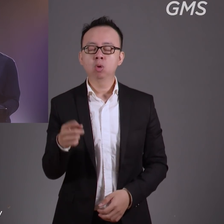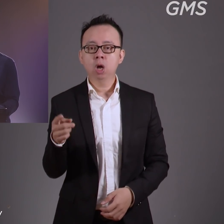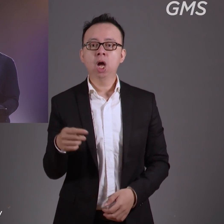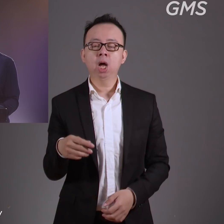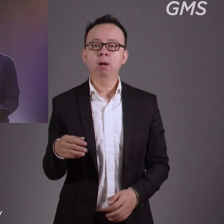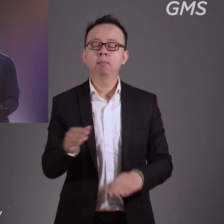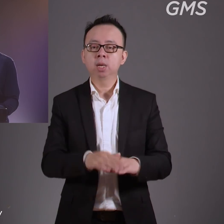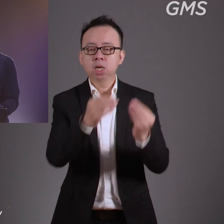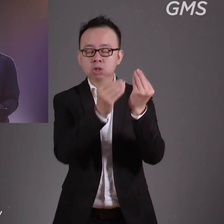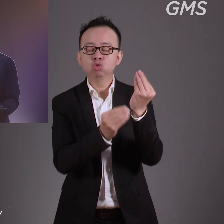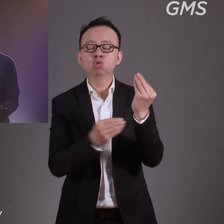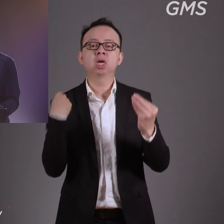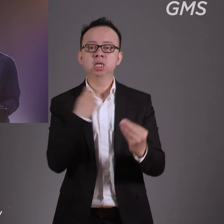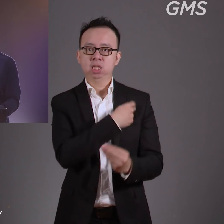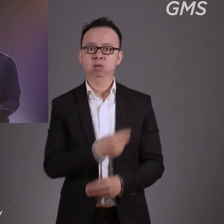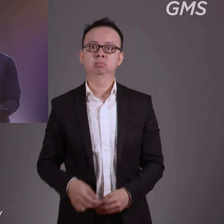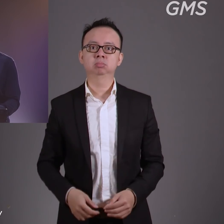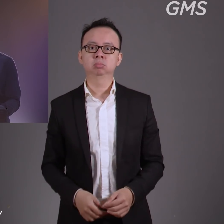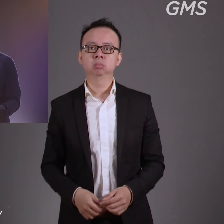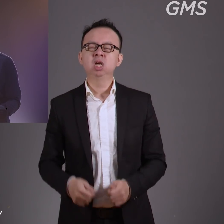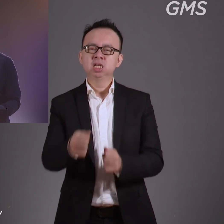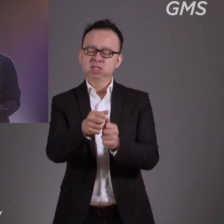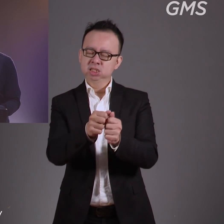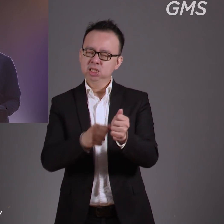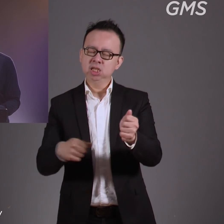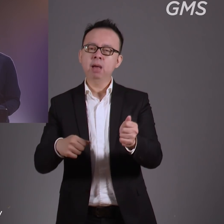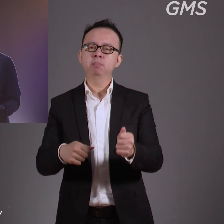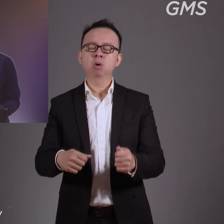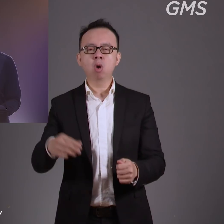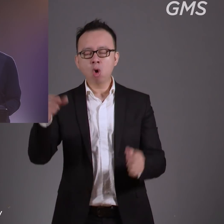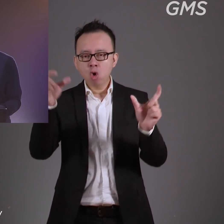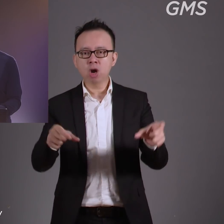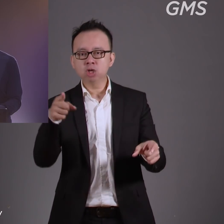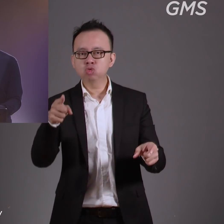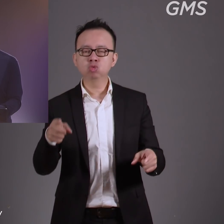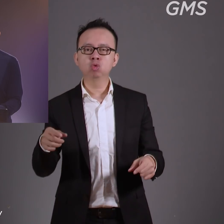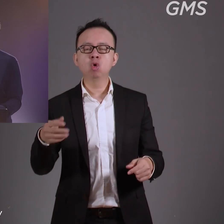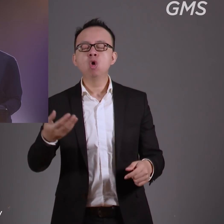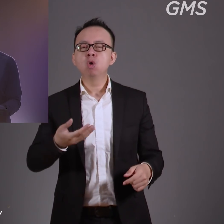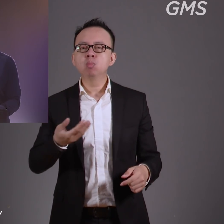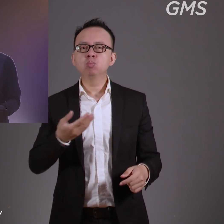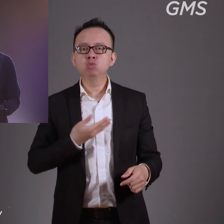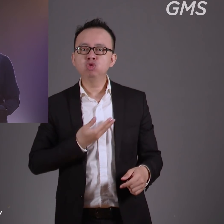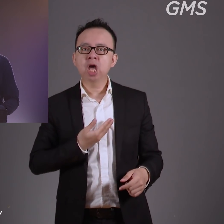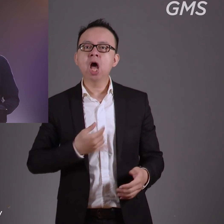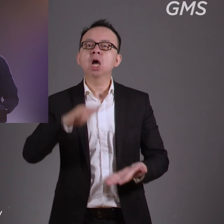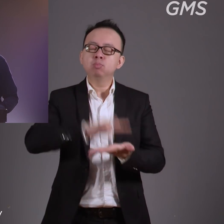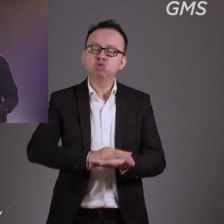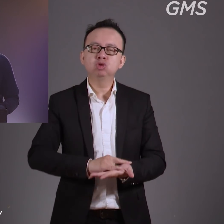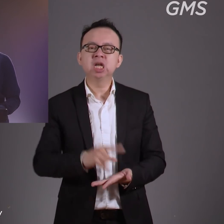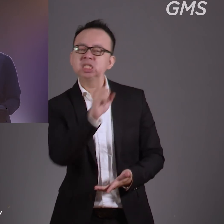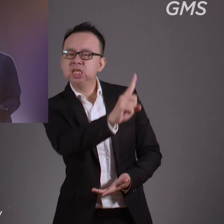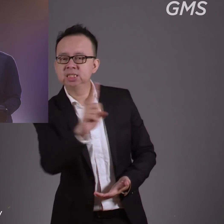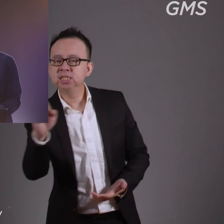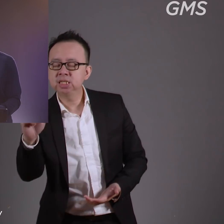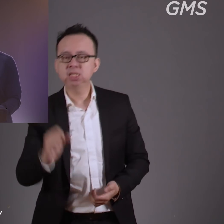akan diadili sendiri-sendiri, setiap orang punya keputusan atau kehendak bebas, tapi mau gak mau, kita semua pasti